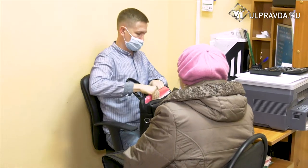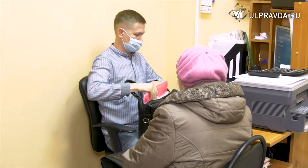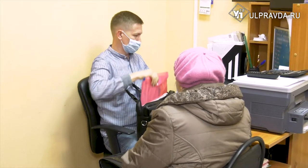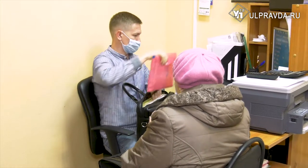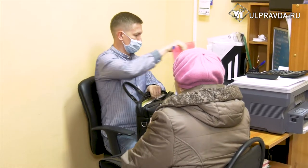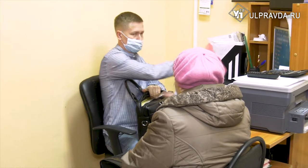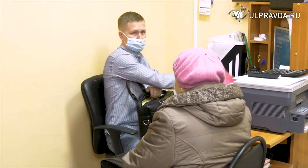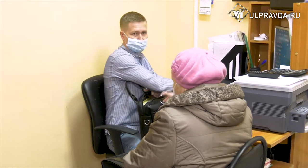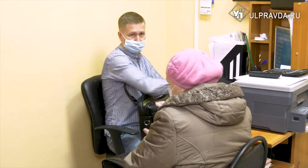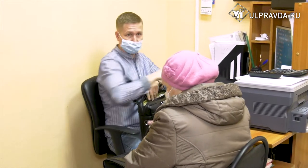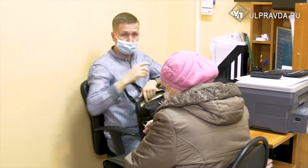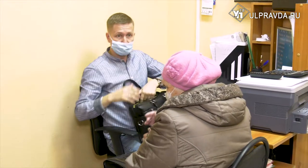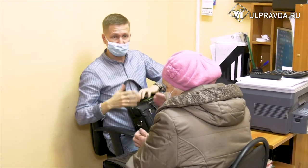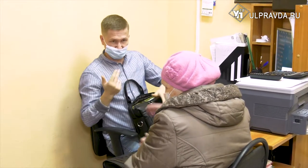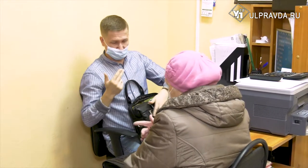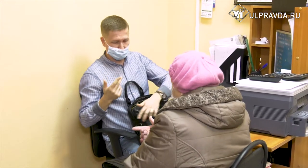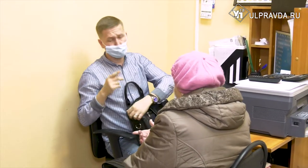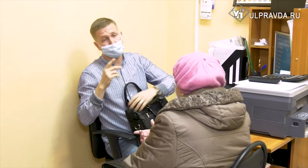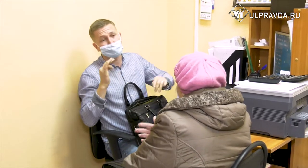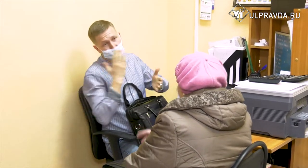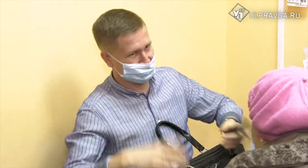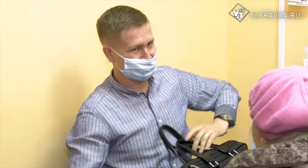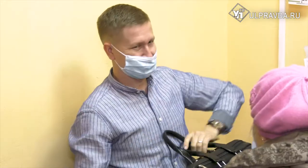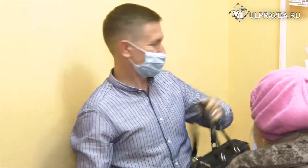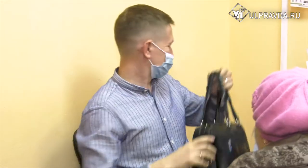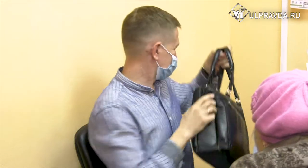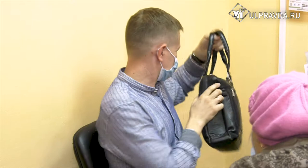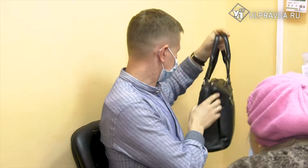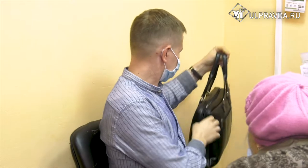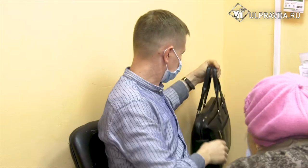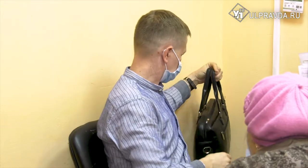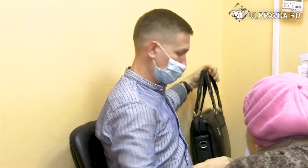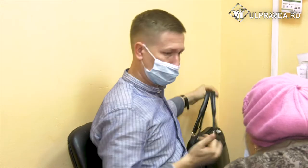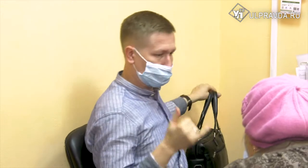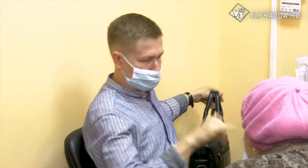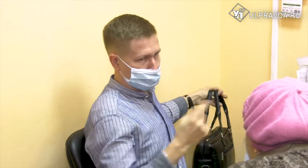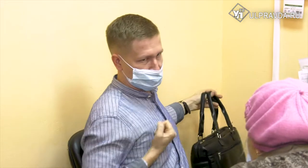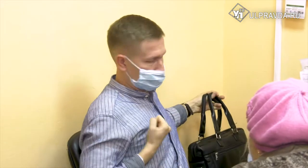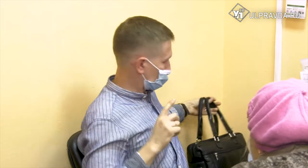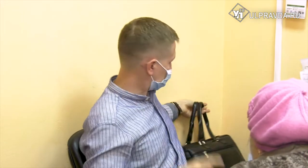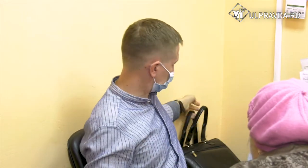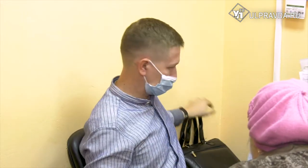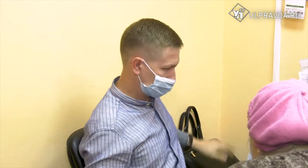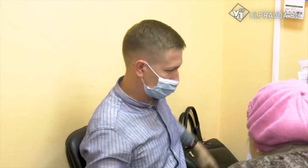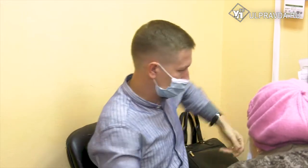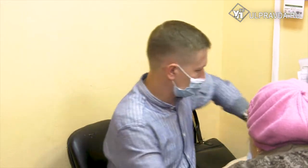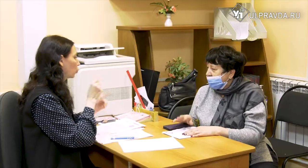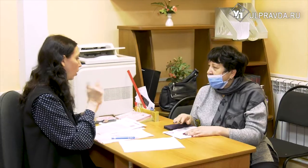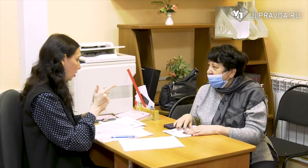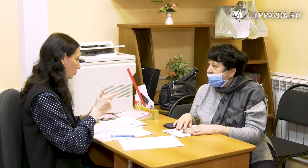Всероссийское общество глухих, созданное в 1926 году, ставит своей целью объединение профессиональных сурдопереводчиков и инвалидов